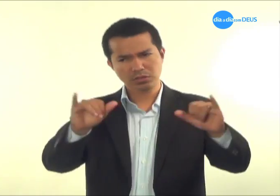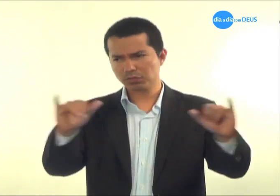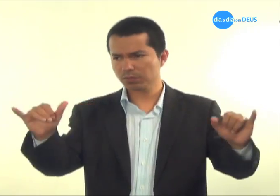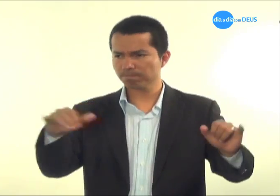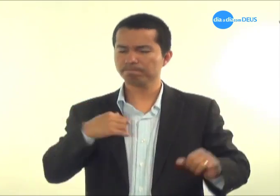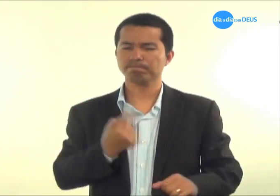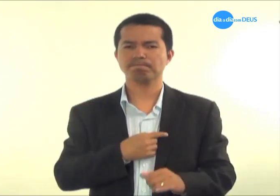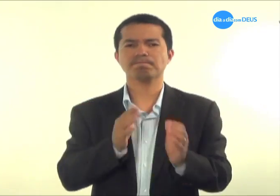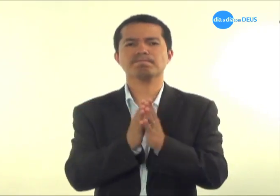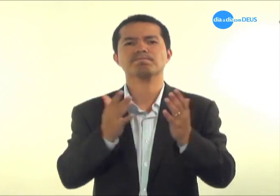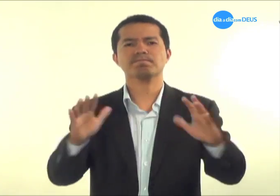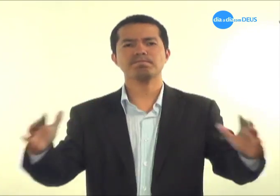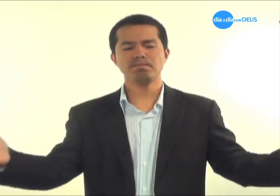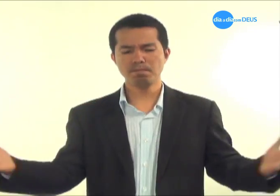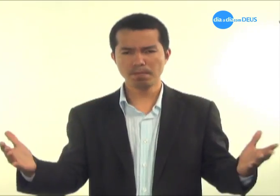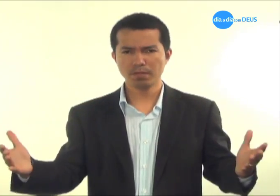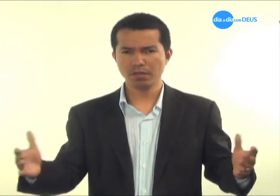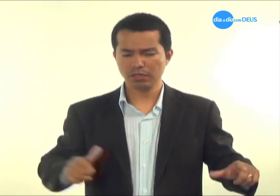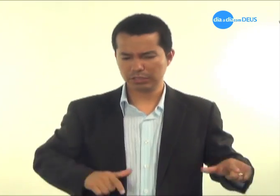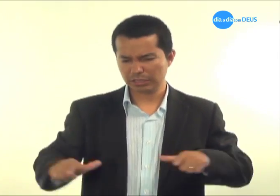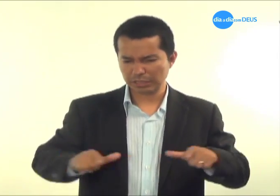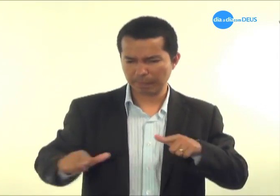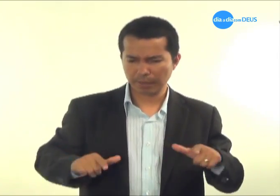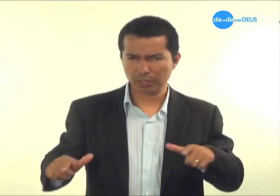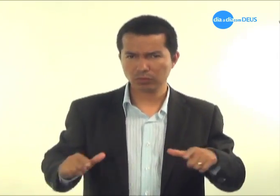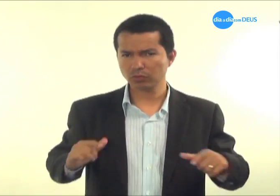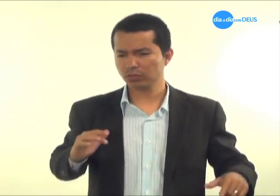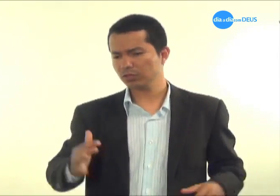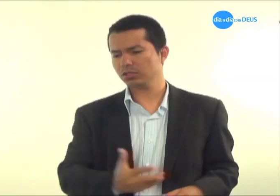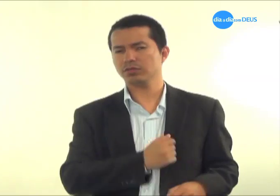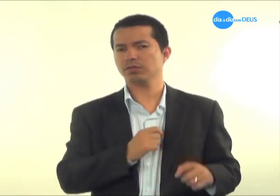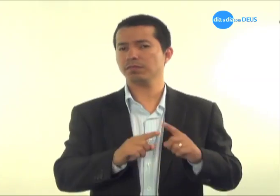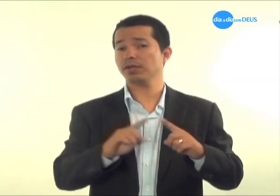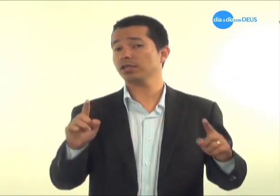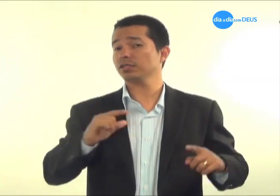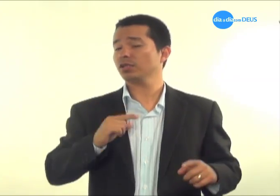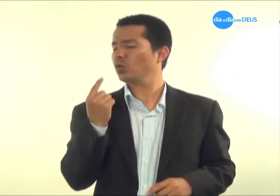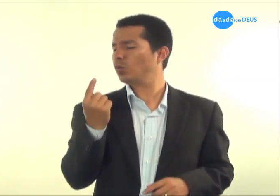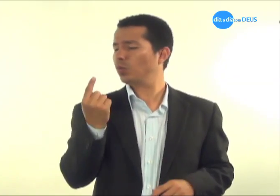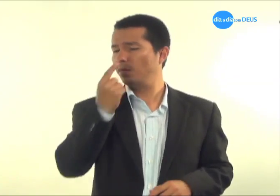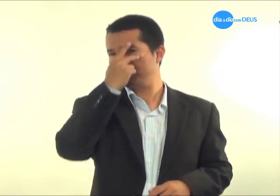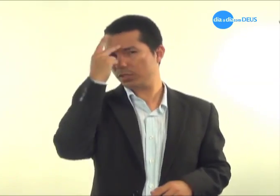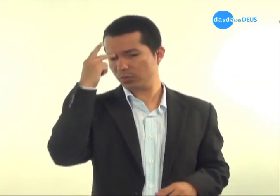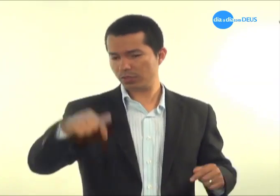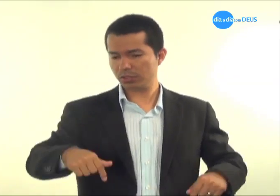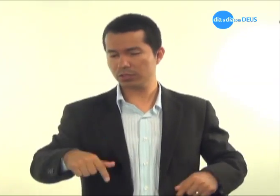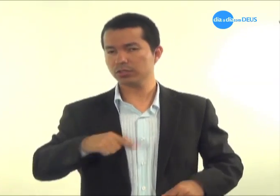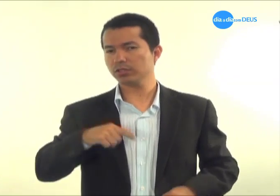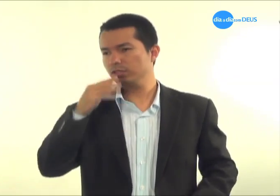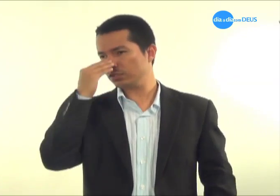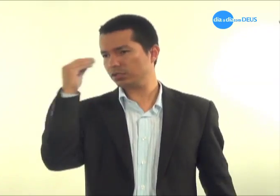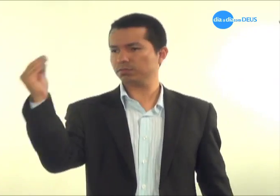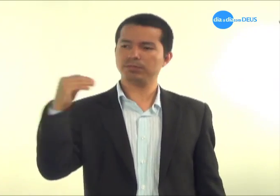estar celebrando a obra da salvação, há alguém entre nós que me trai.